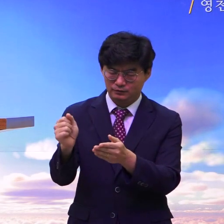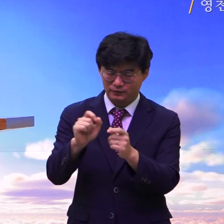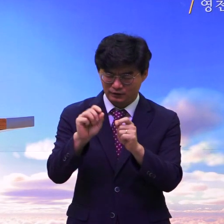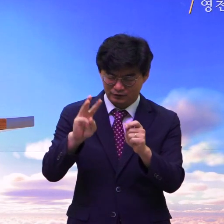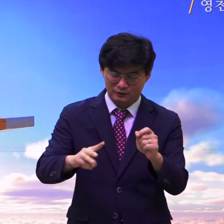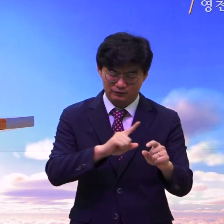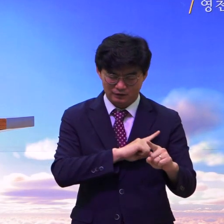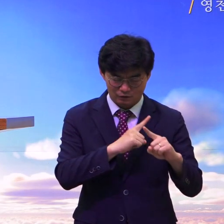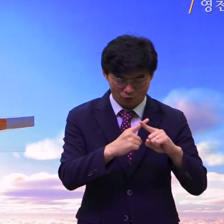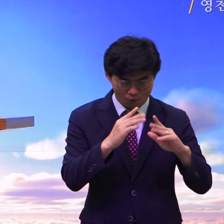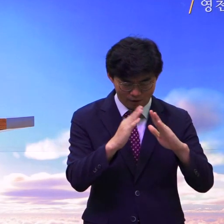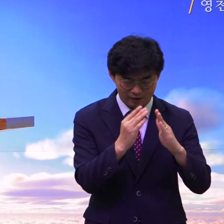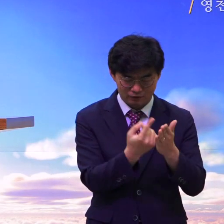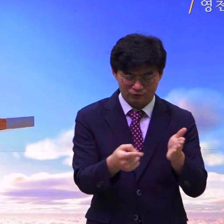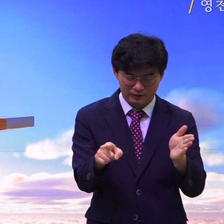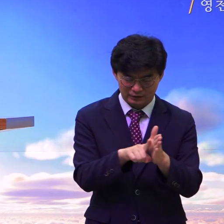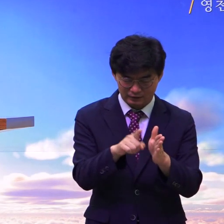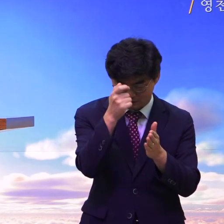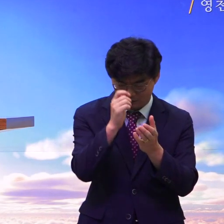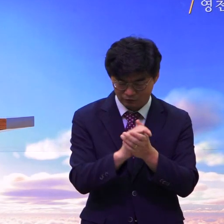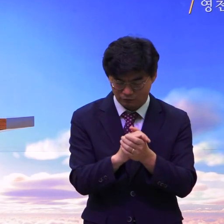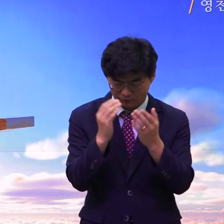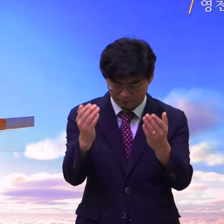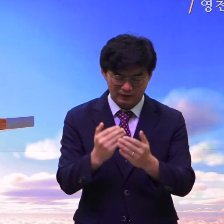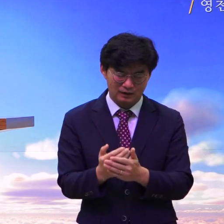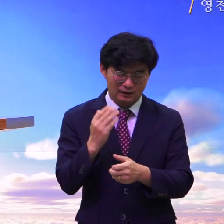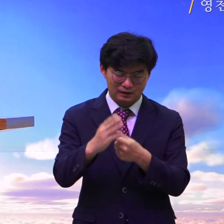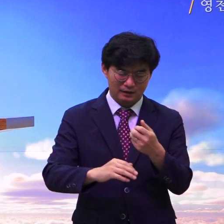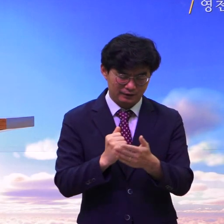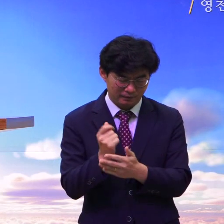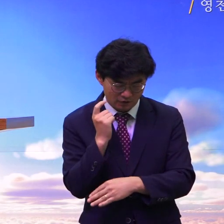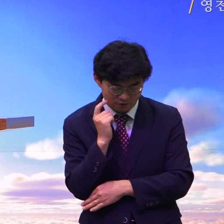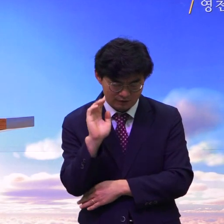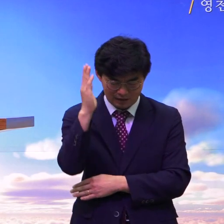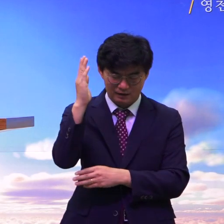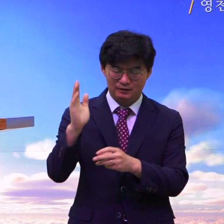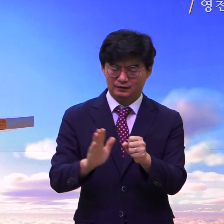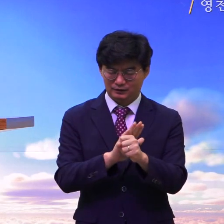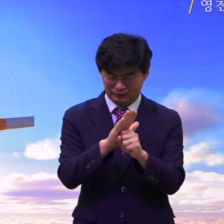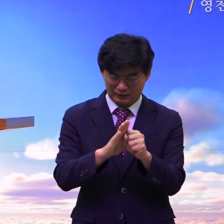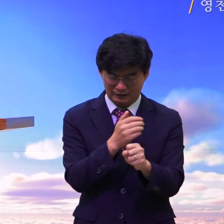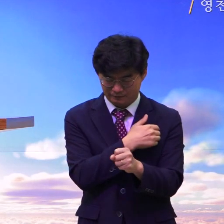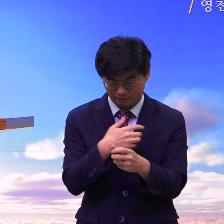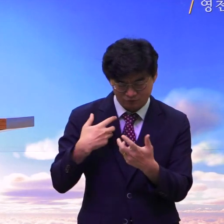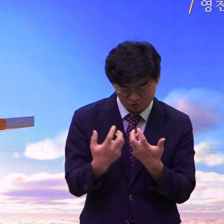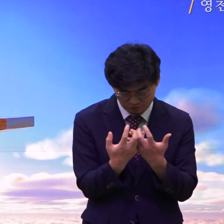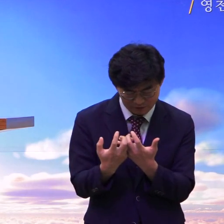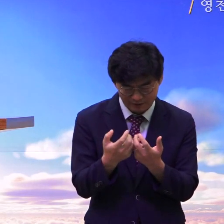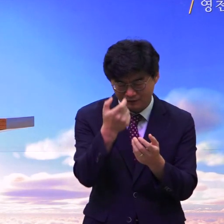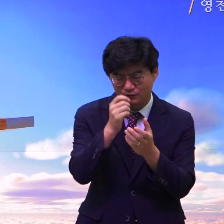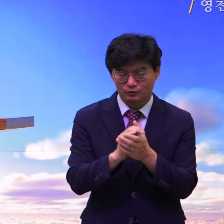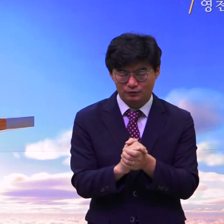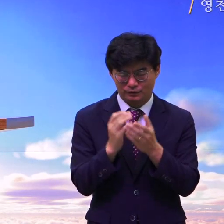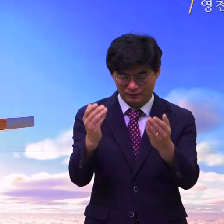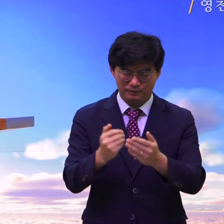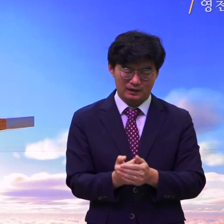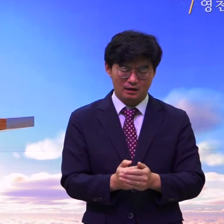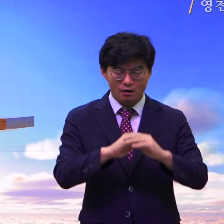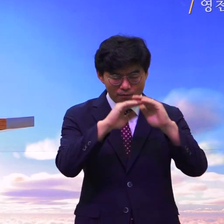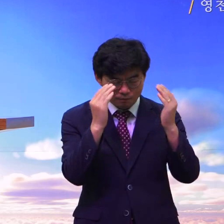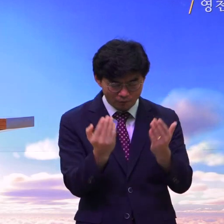위해서 기도드립니다. 하나님의 영광과 또한 사랑이 넘쳐나기를 기도합니다. 모든